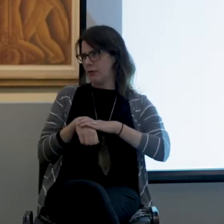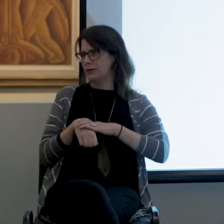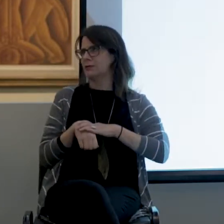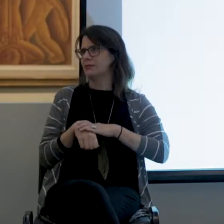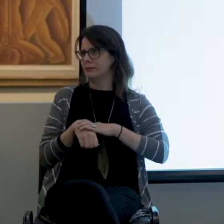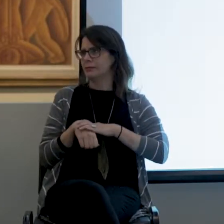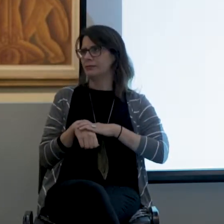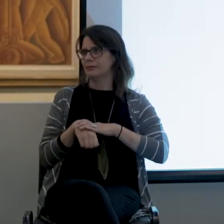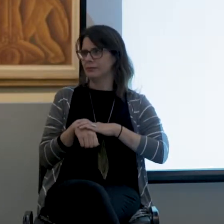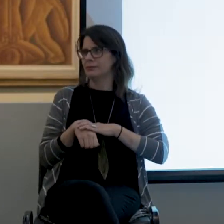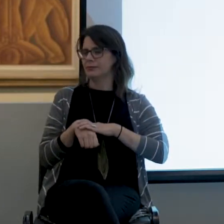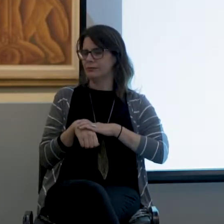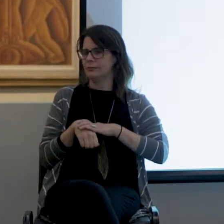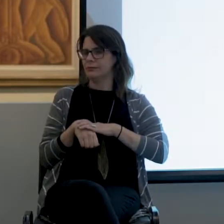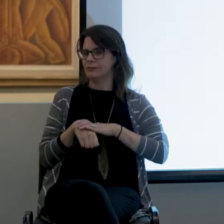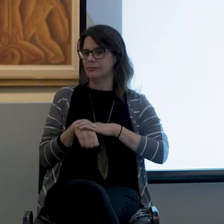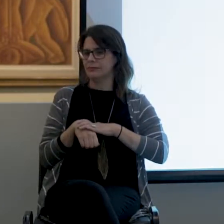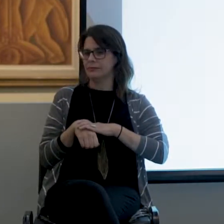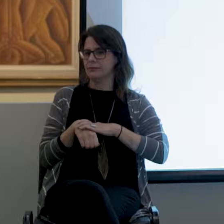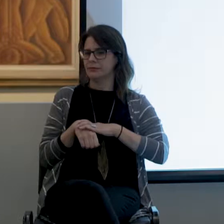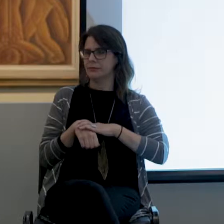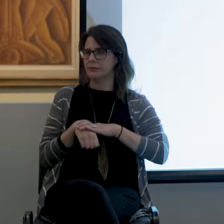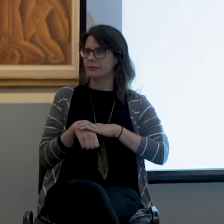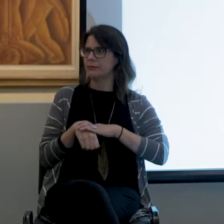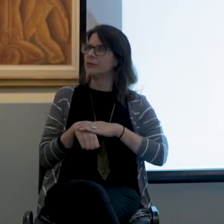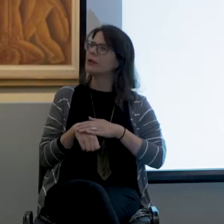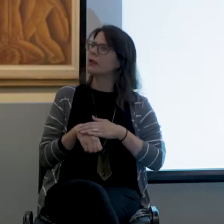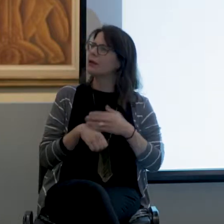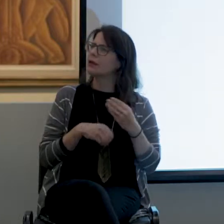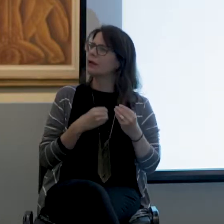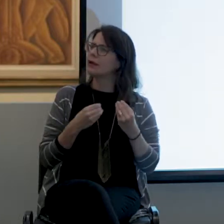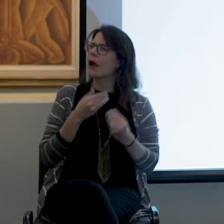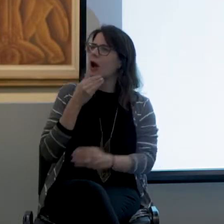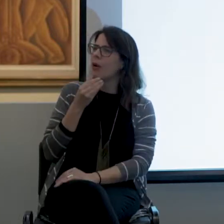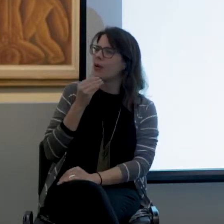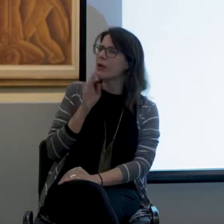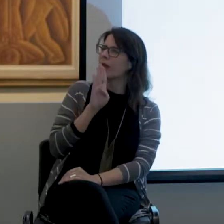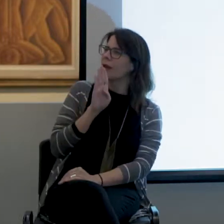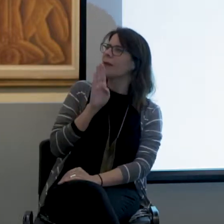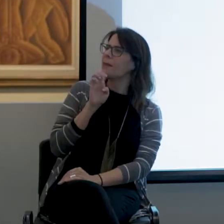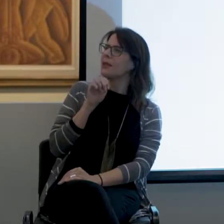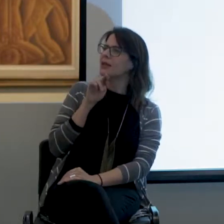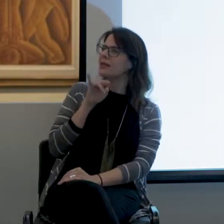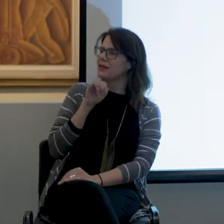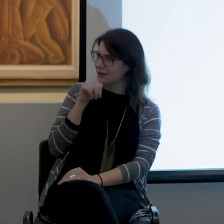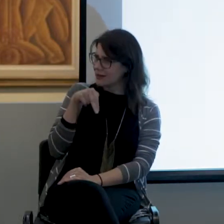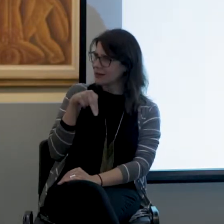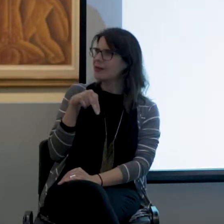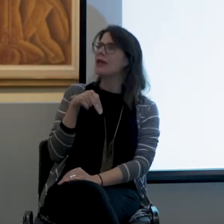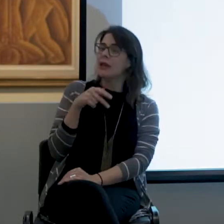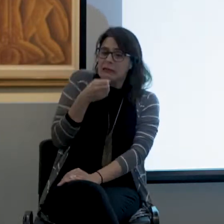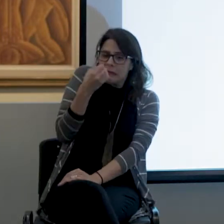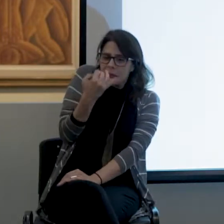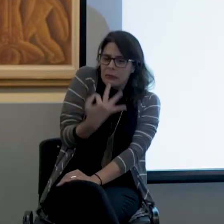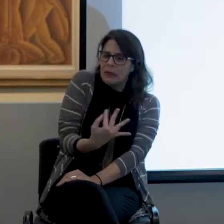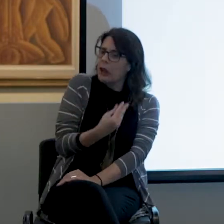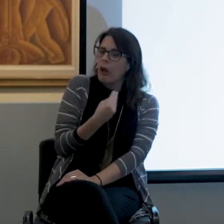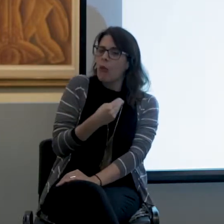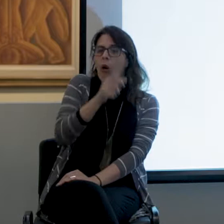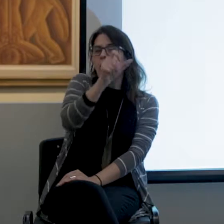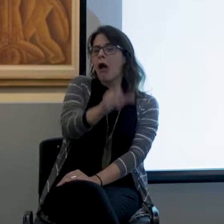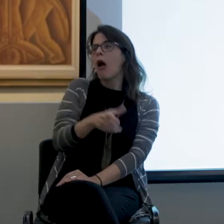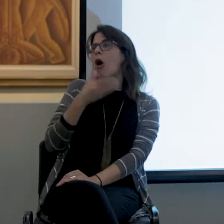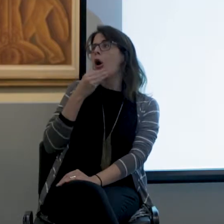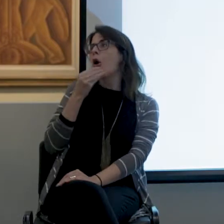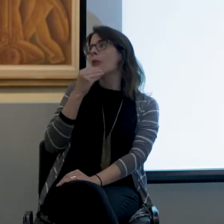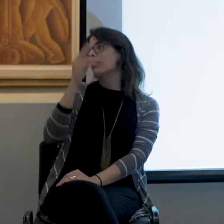escrito, do Rousseau, que se chama O Emílio, no qual o Rousseau conta a história desse personagem. Um